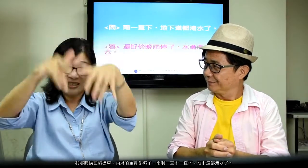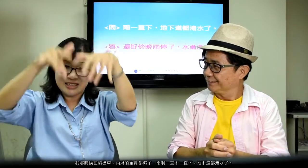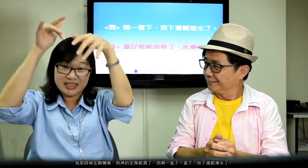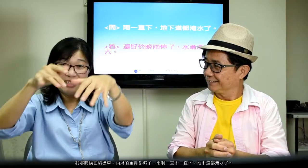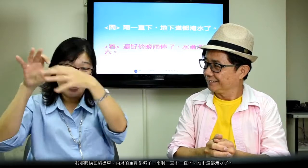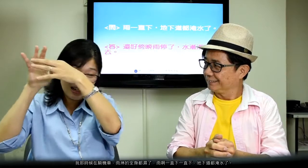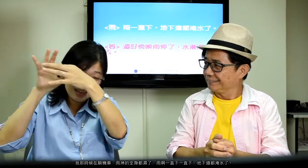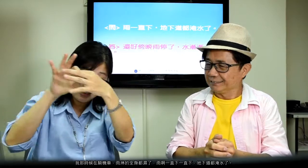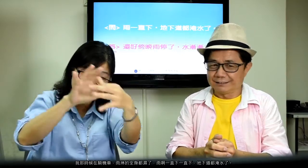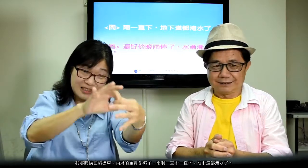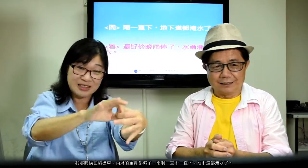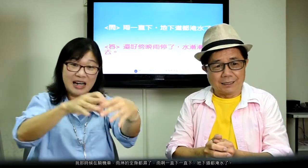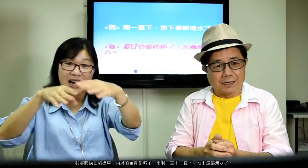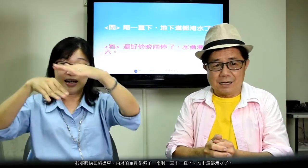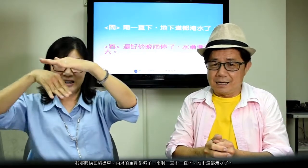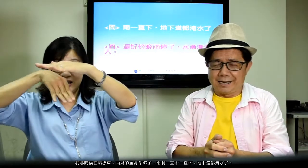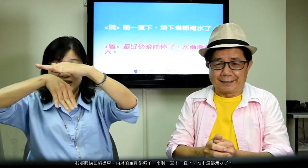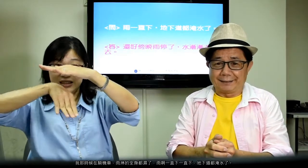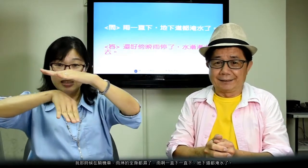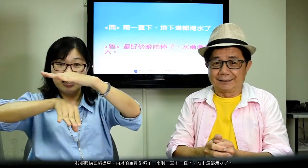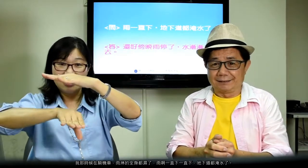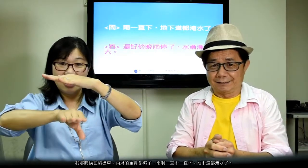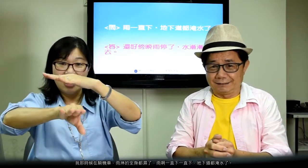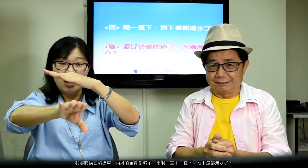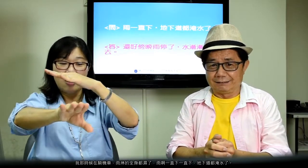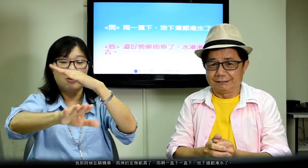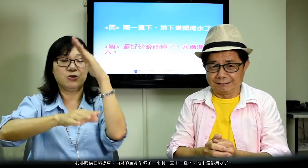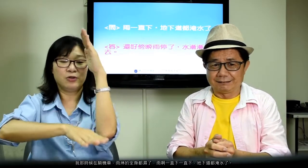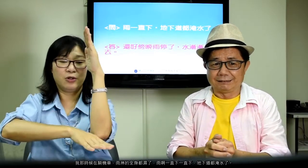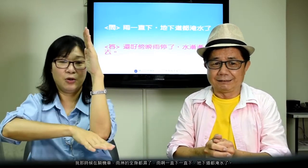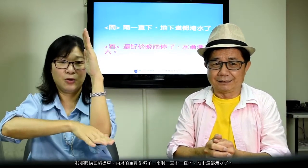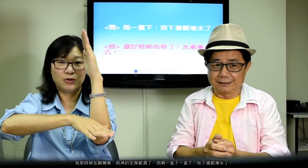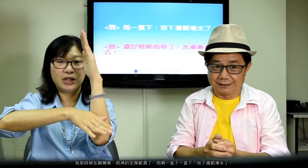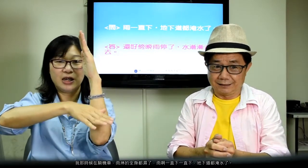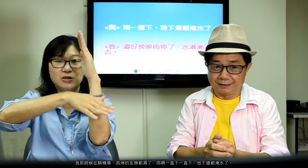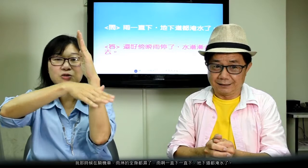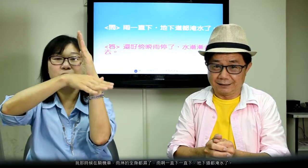直下一直下，地下道都淹水